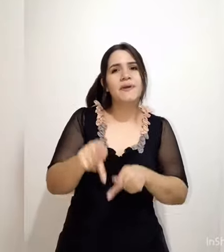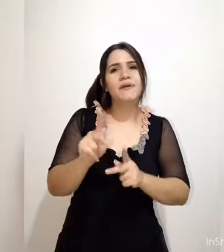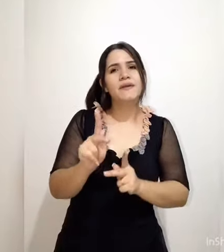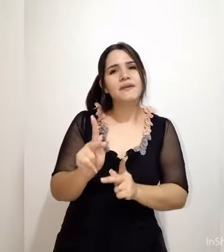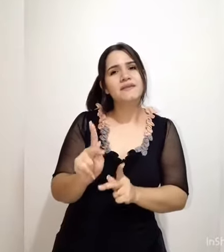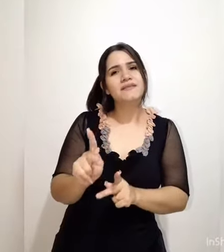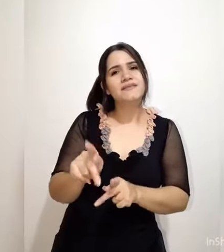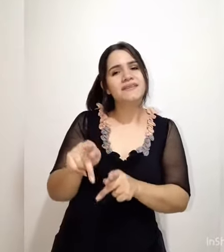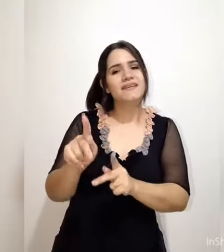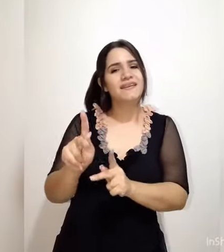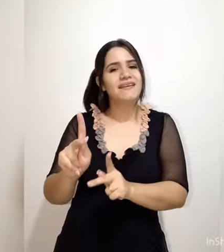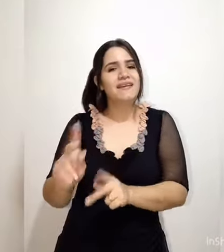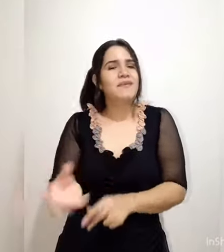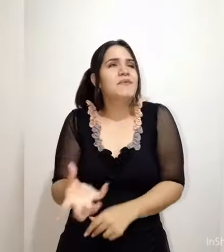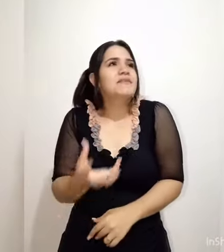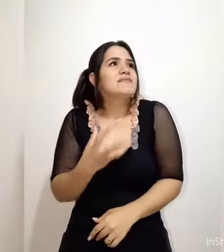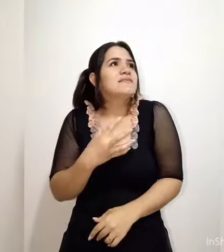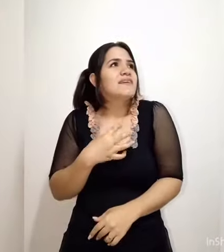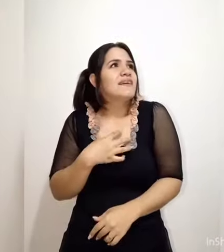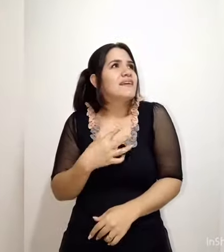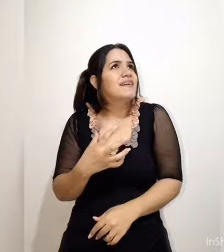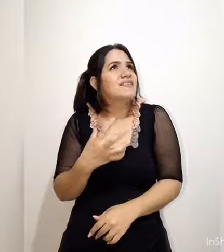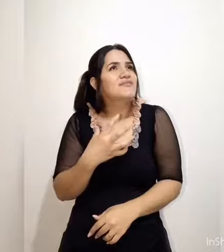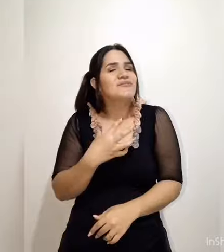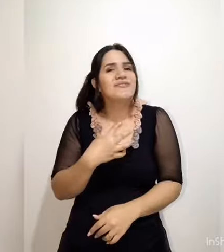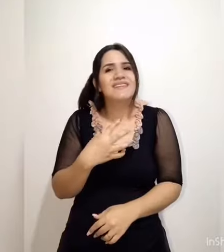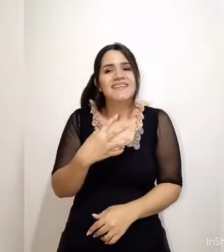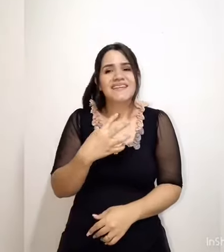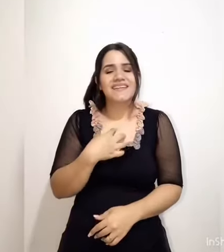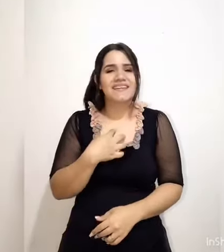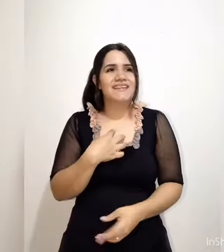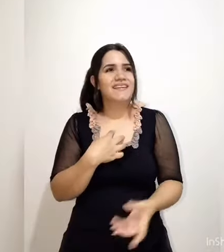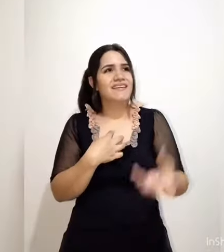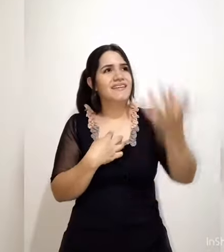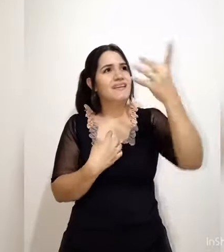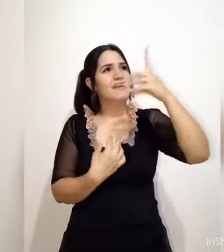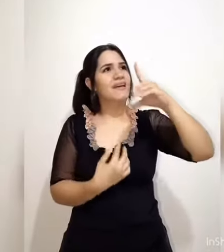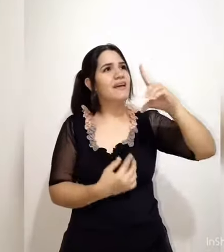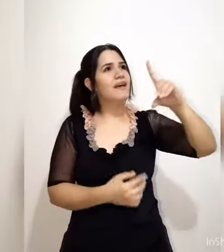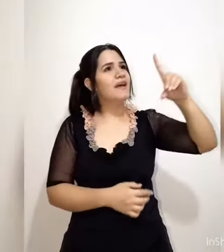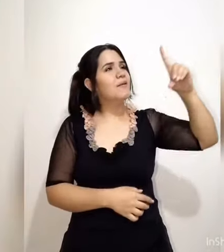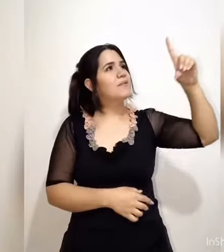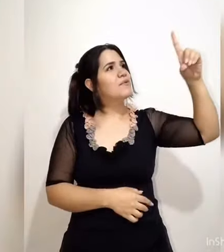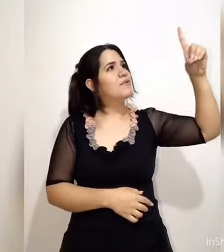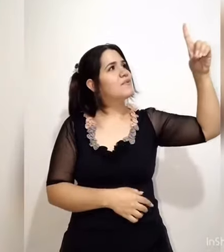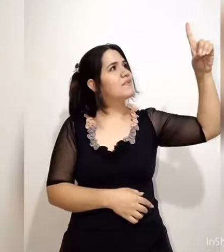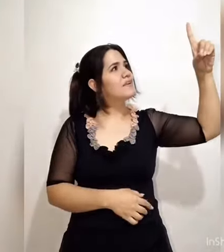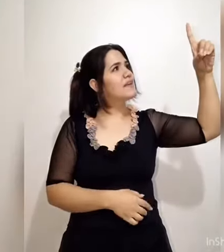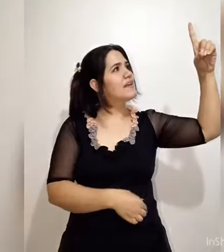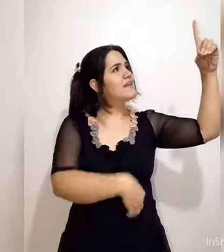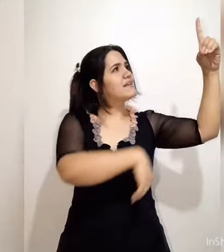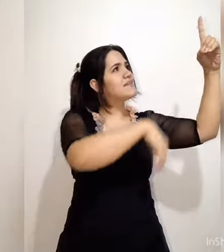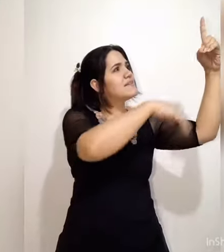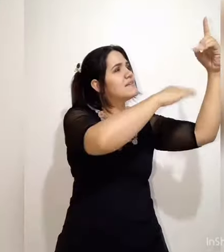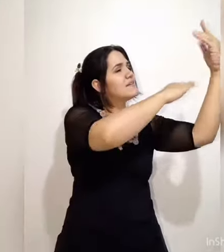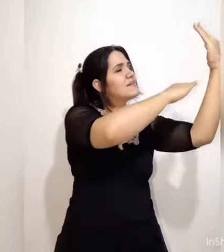sempre sentirei a providência do